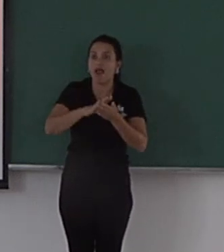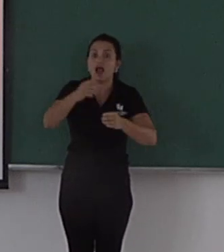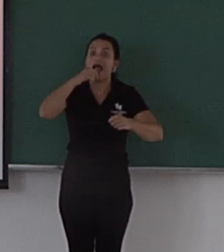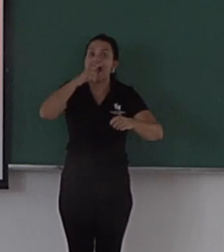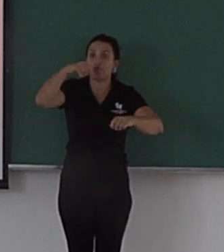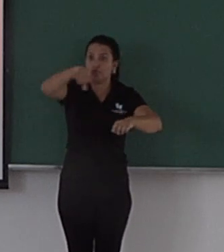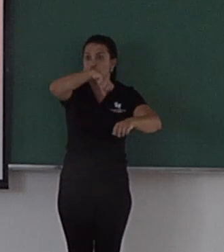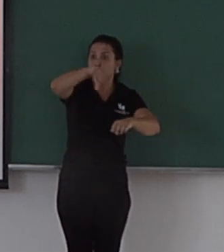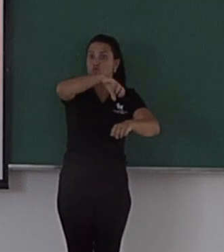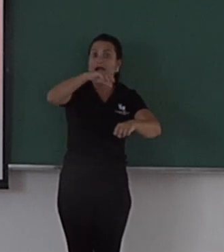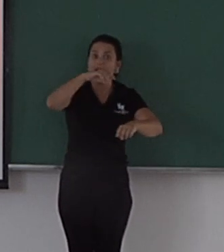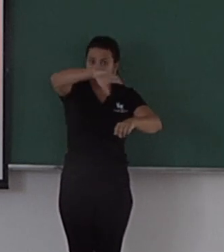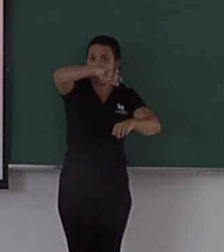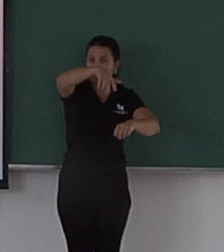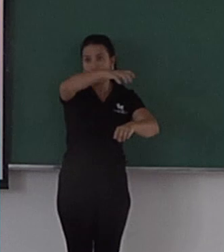que irrigar, né?